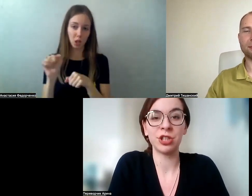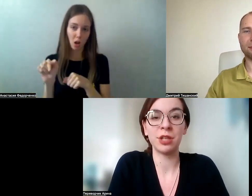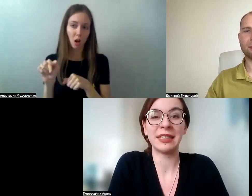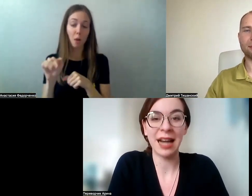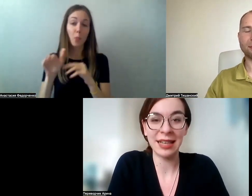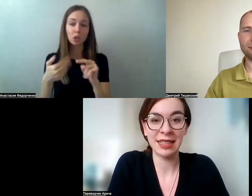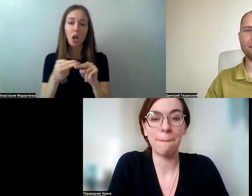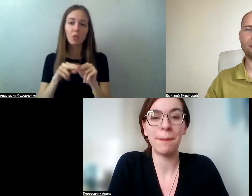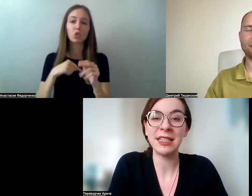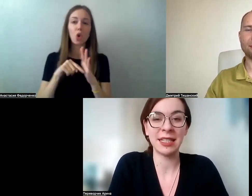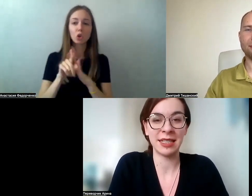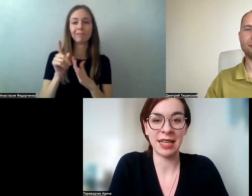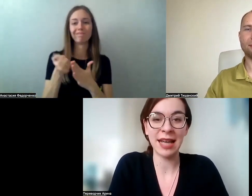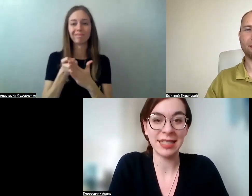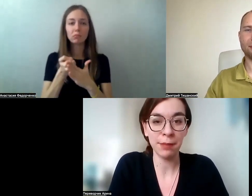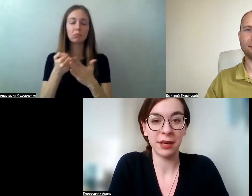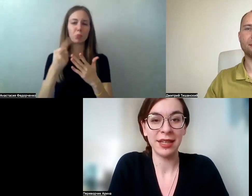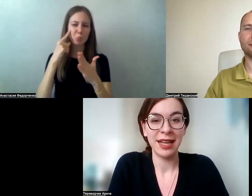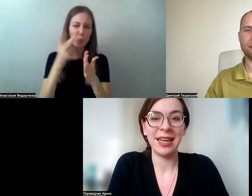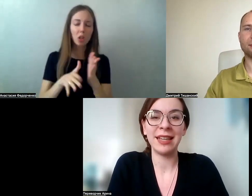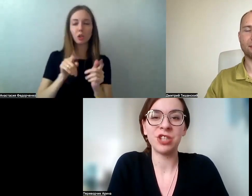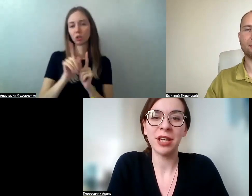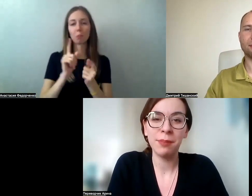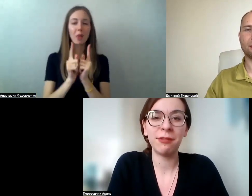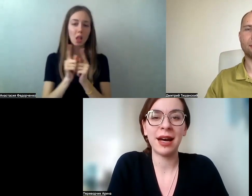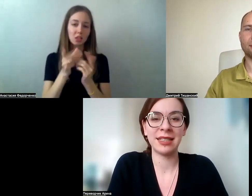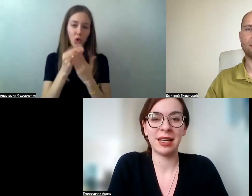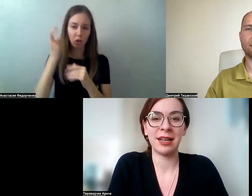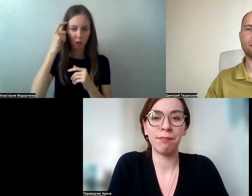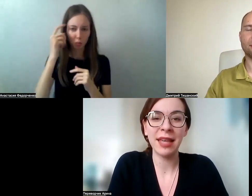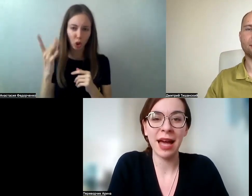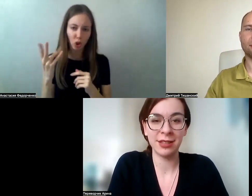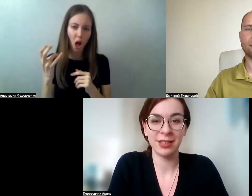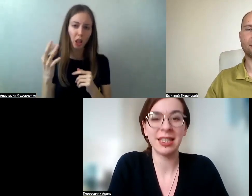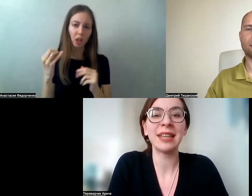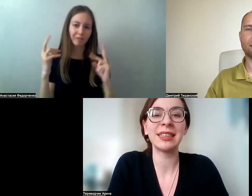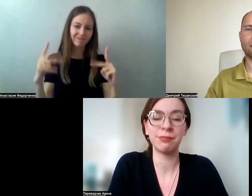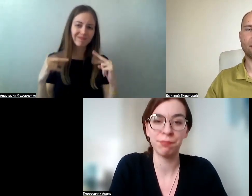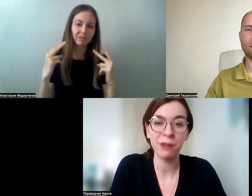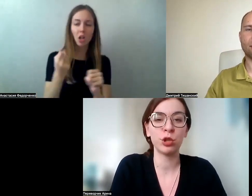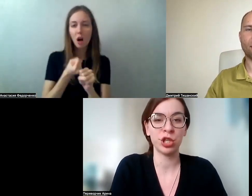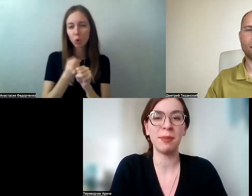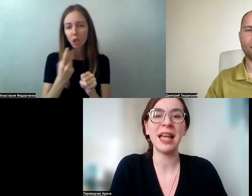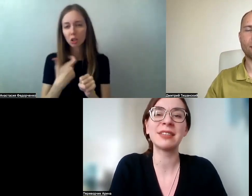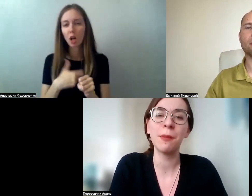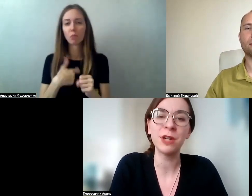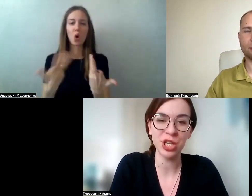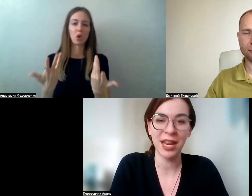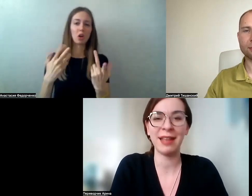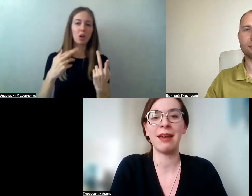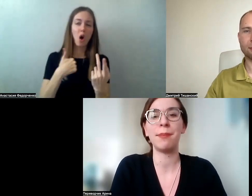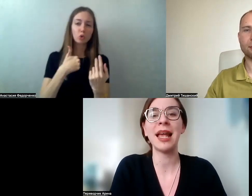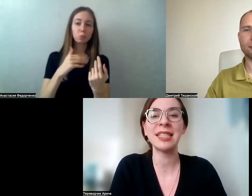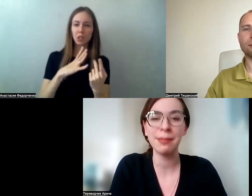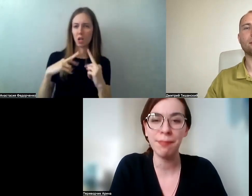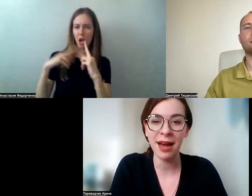мы должны постараться победить эти стереотипы и начать добиваться, понять, стараться в первую очередь менять свое